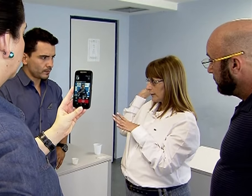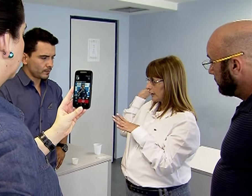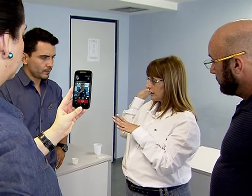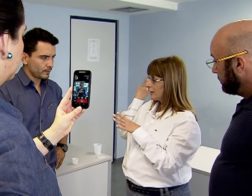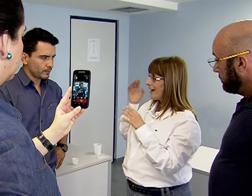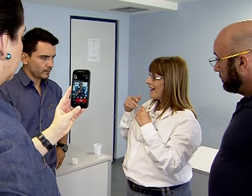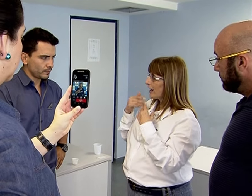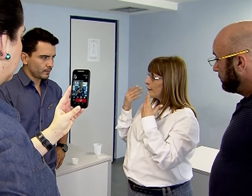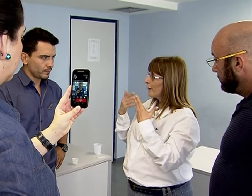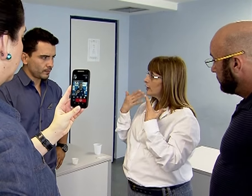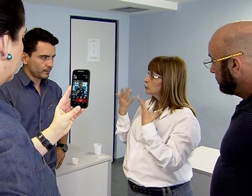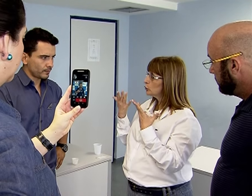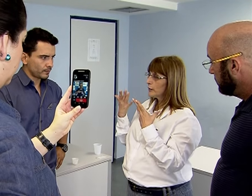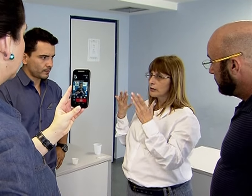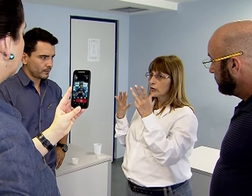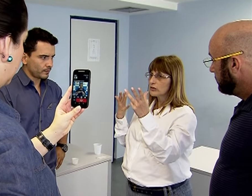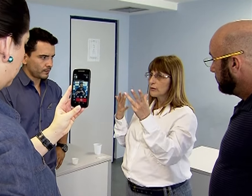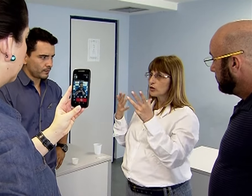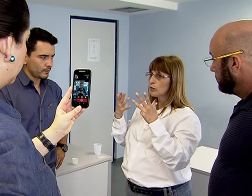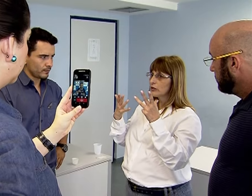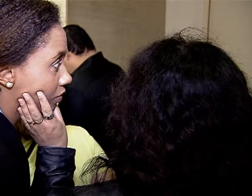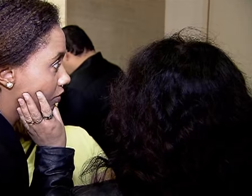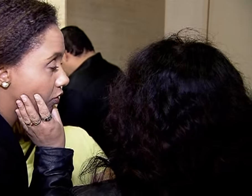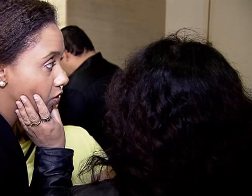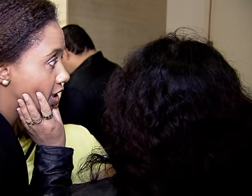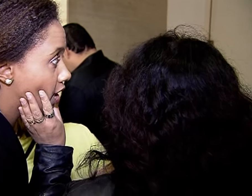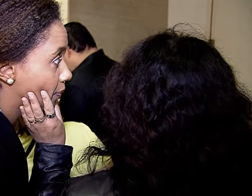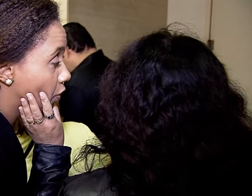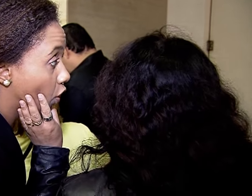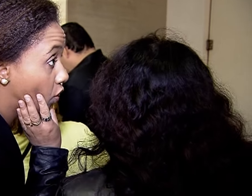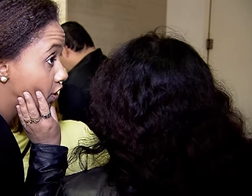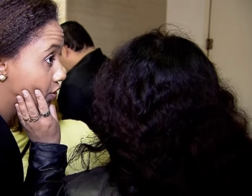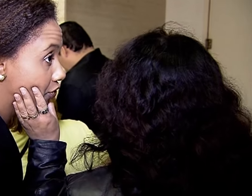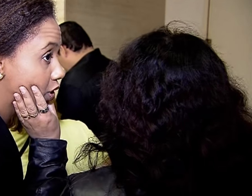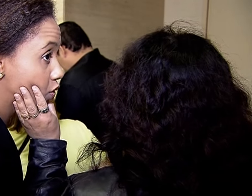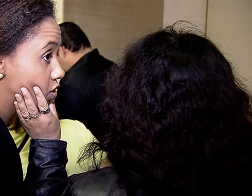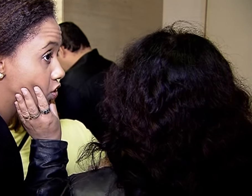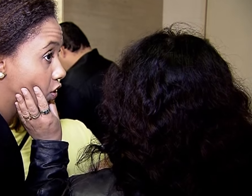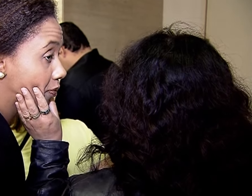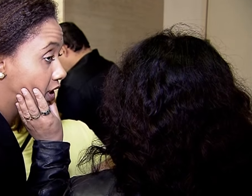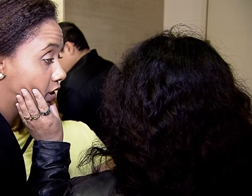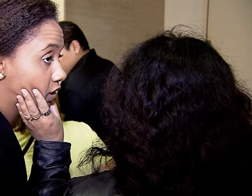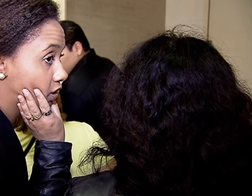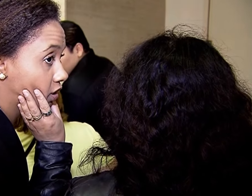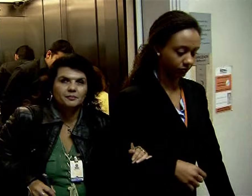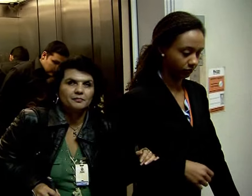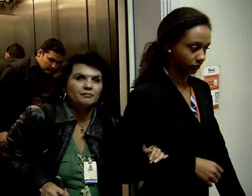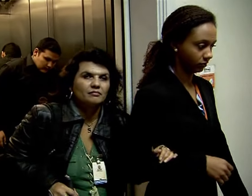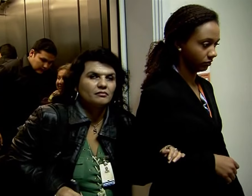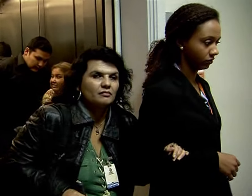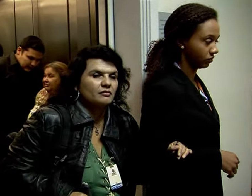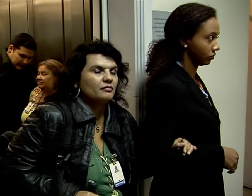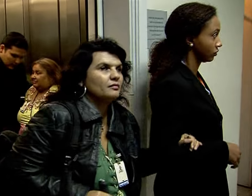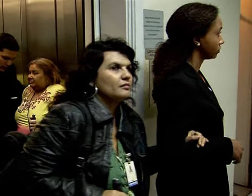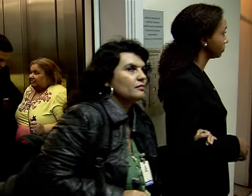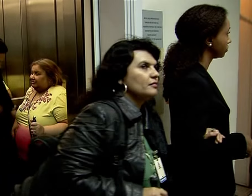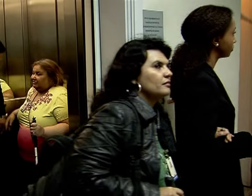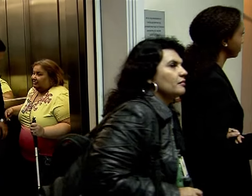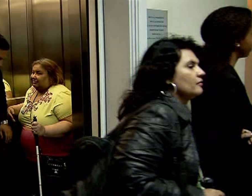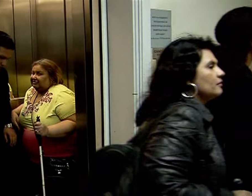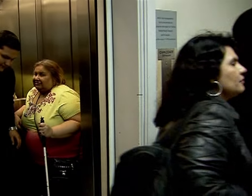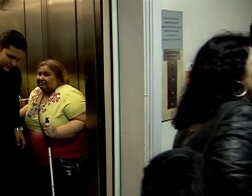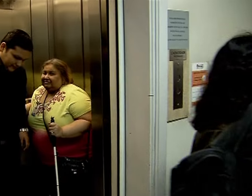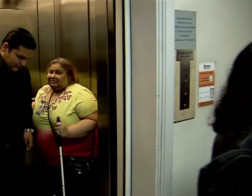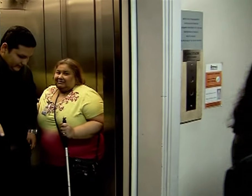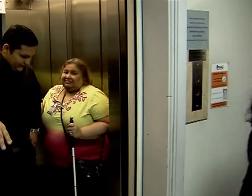e ali mesmo recebe a ajuda do intérprete e também em loco. Aí a pessoa pede que o intérprete vá junto